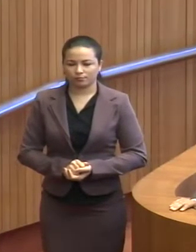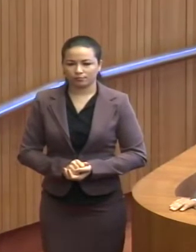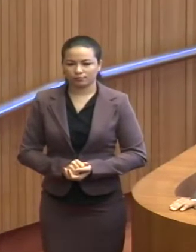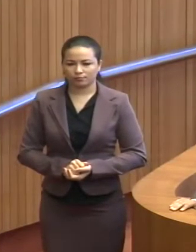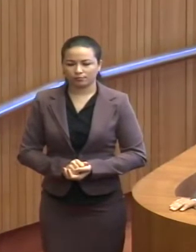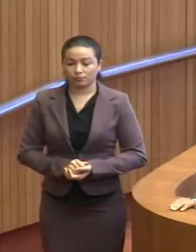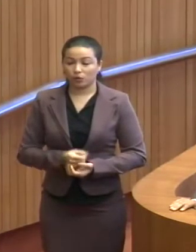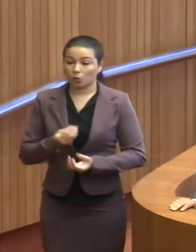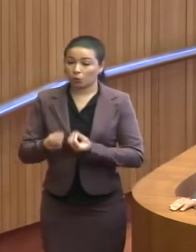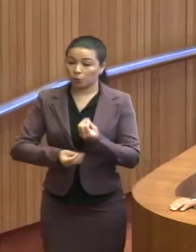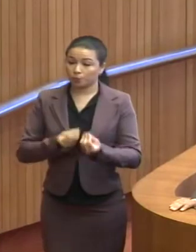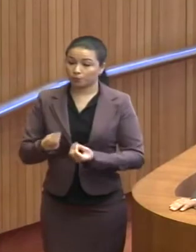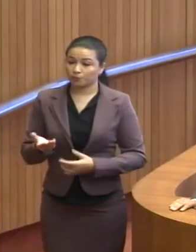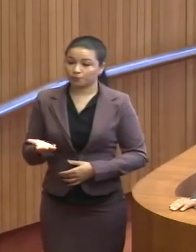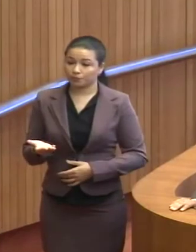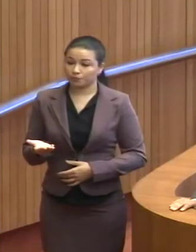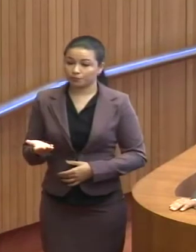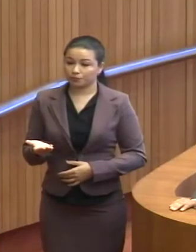De modo